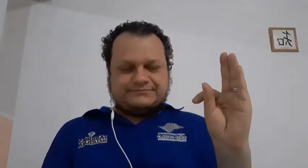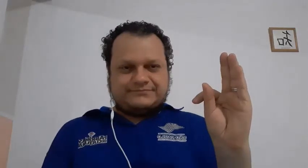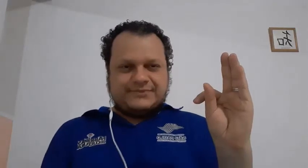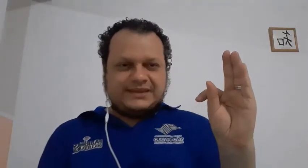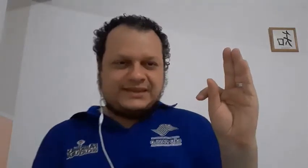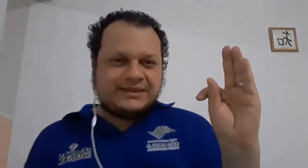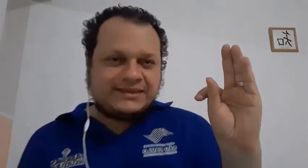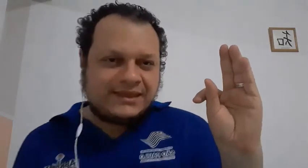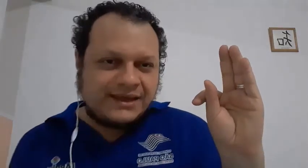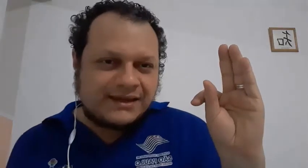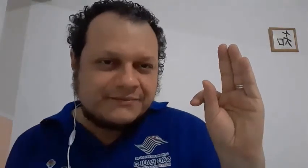T.